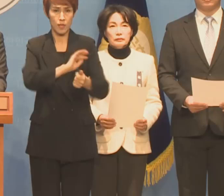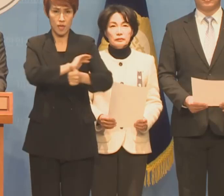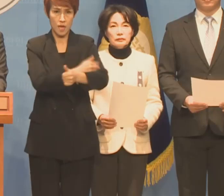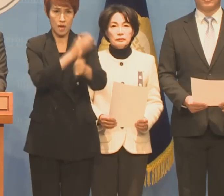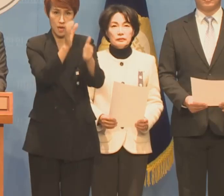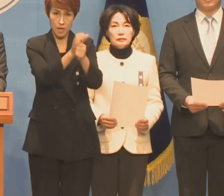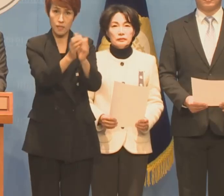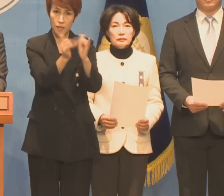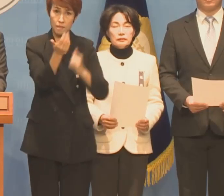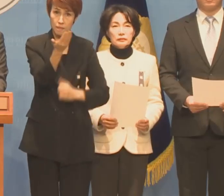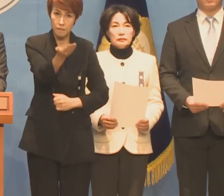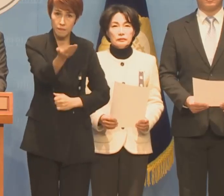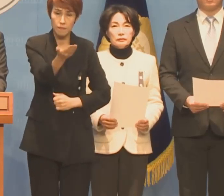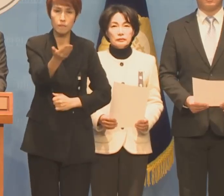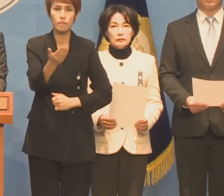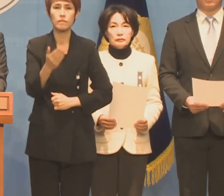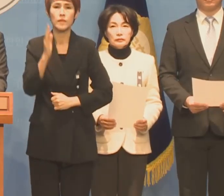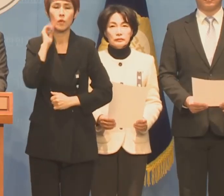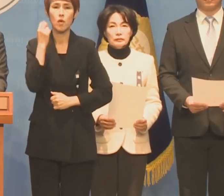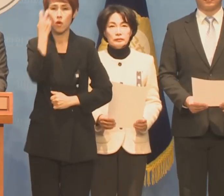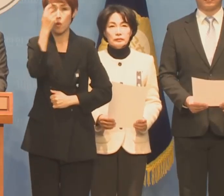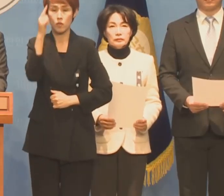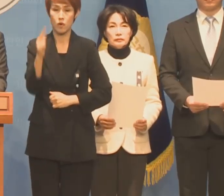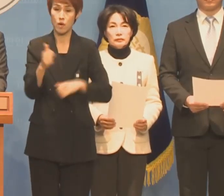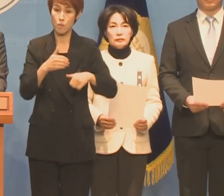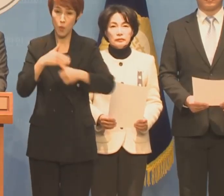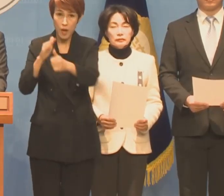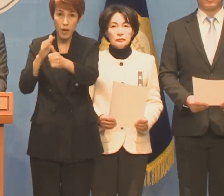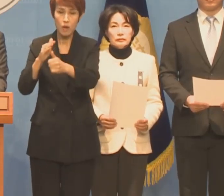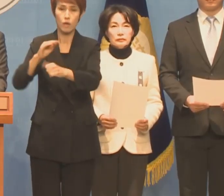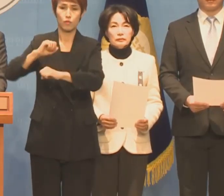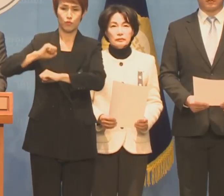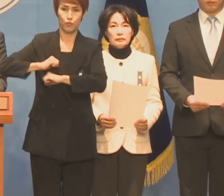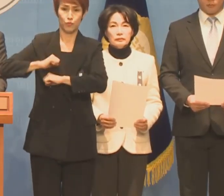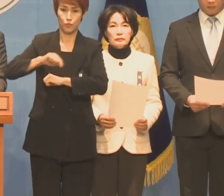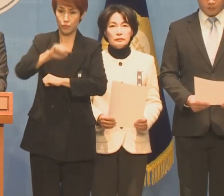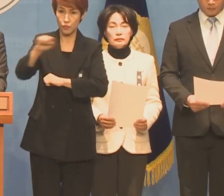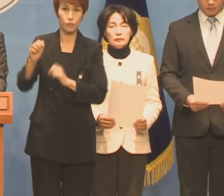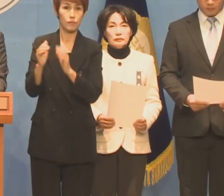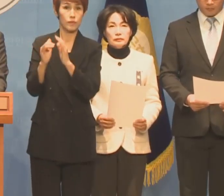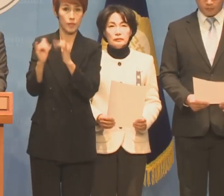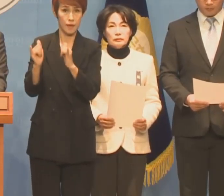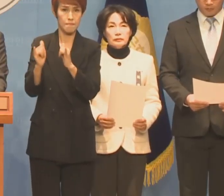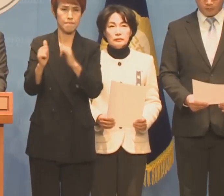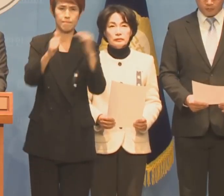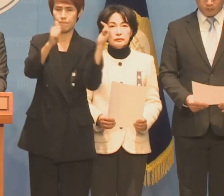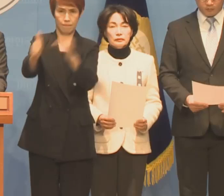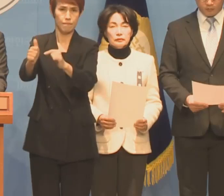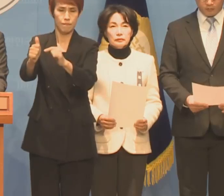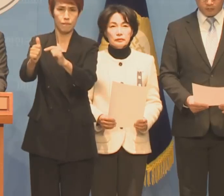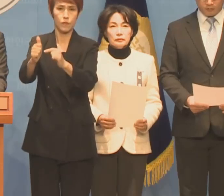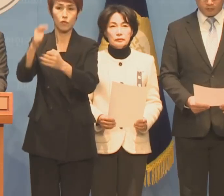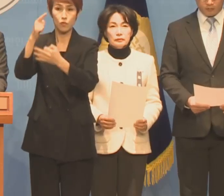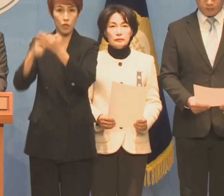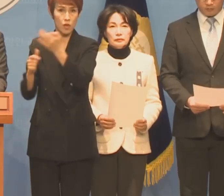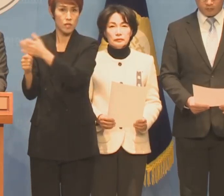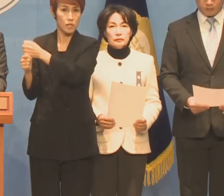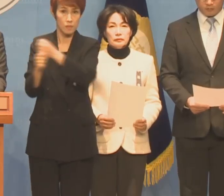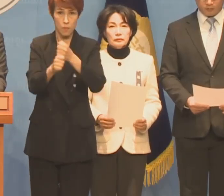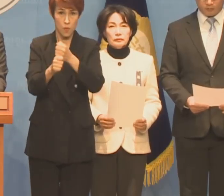직무대행은 대통령 경호처에 파견된 준장급 군사관리관을 통해 윤석열